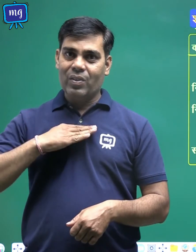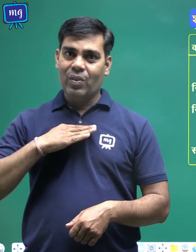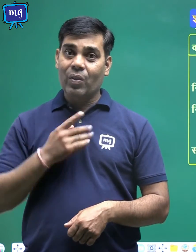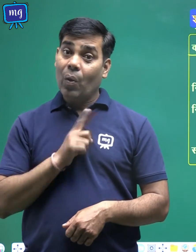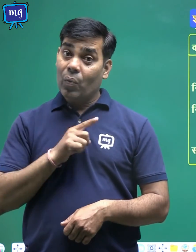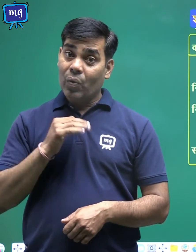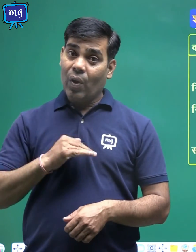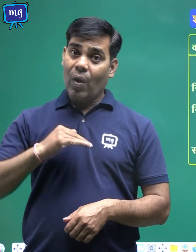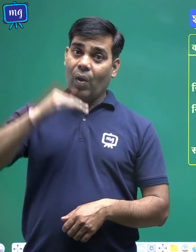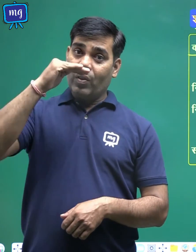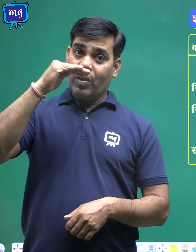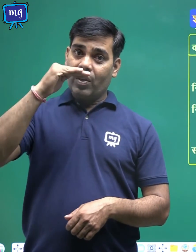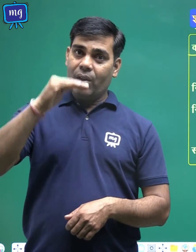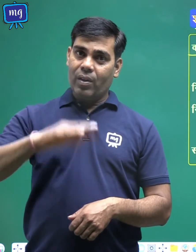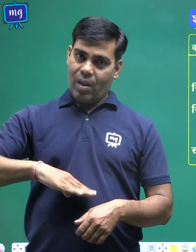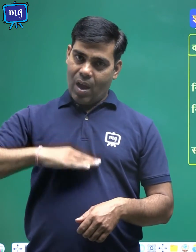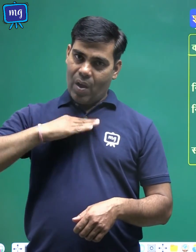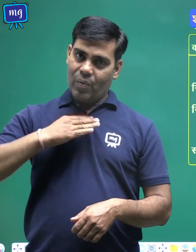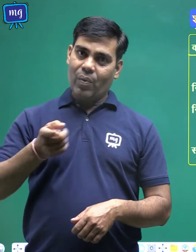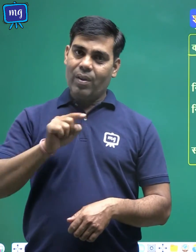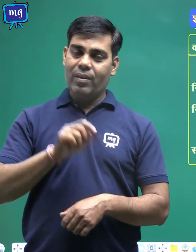उससे अधिक आयु का।